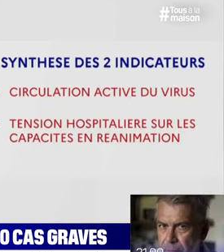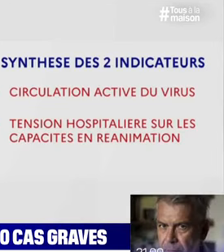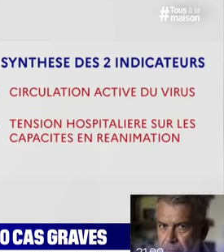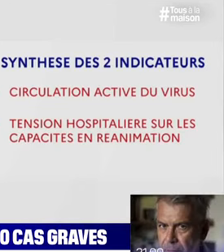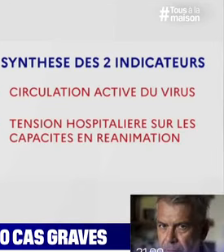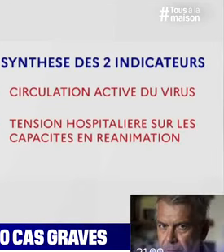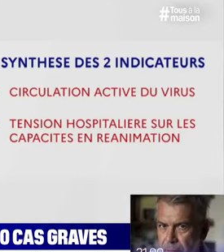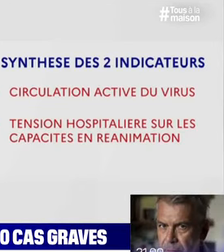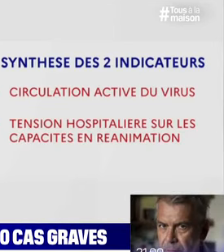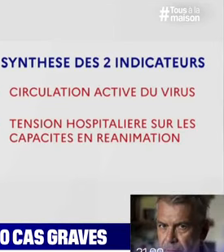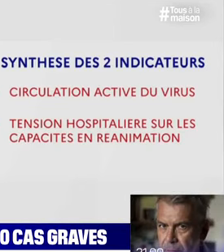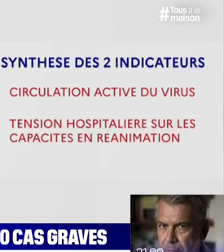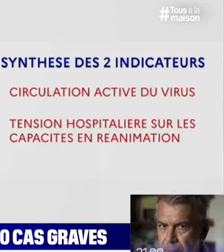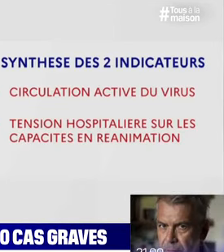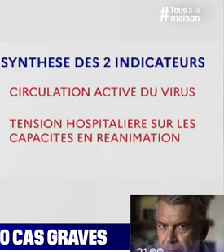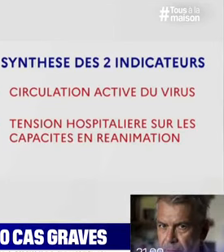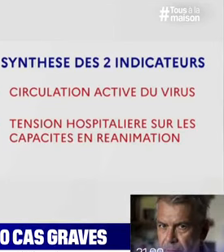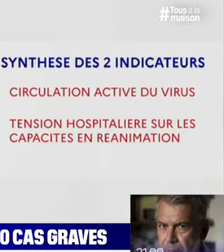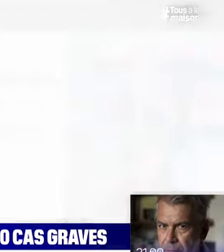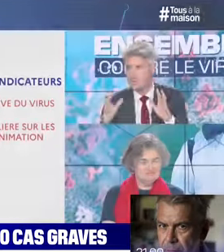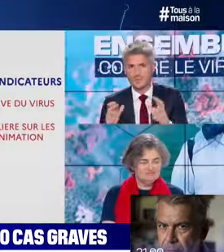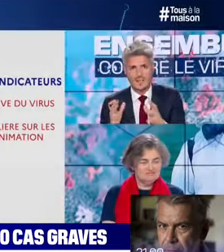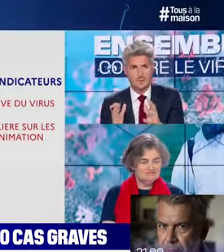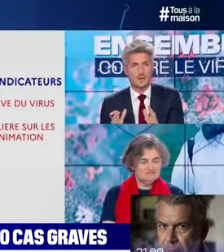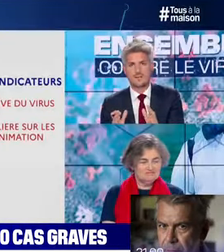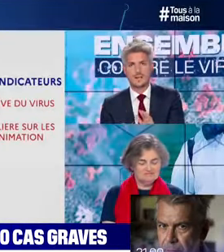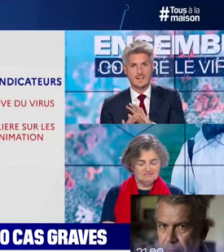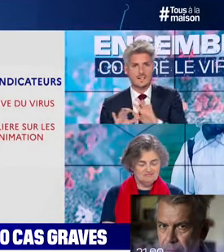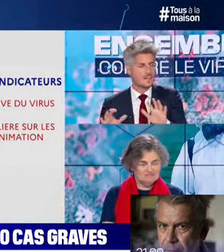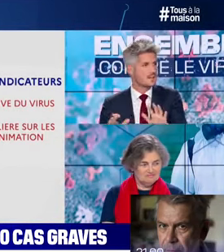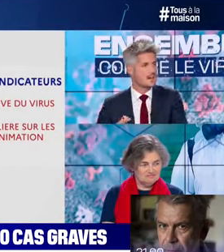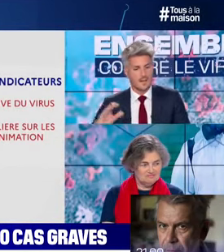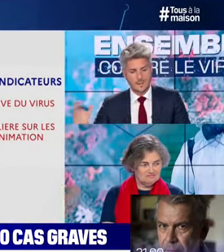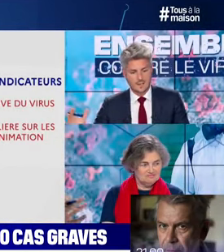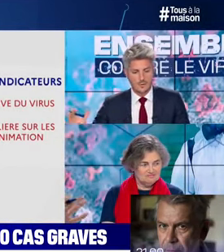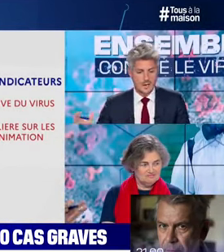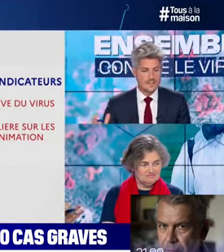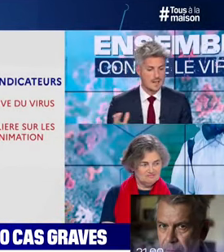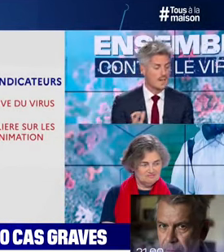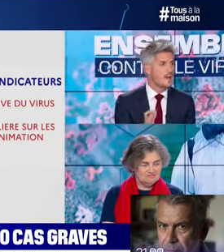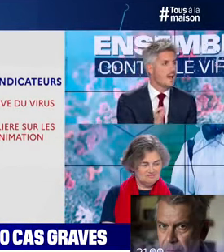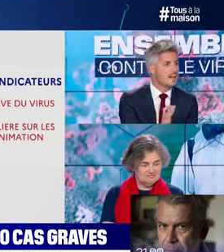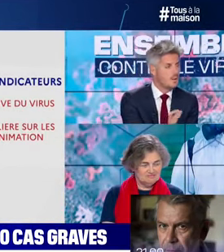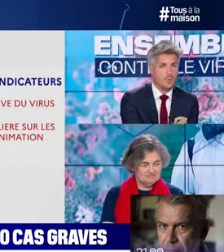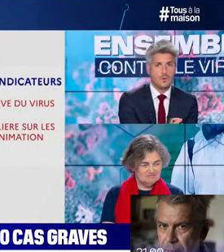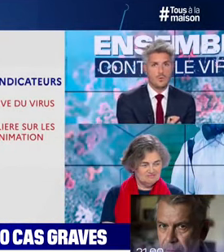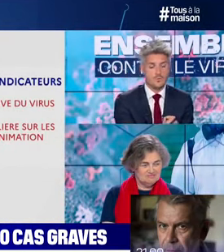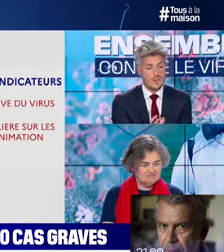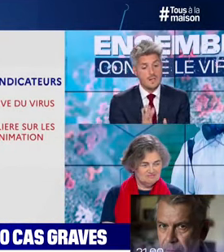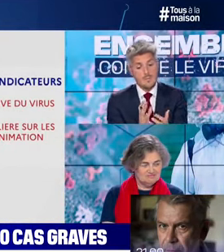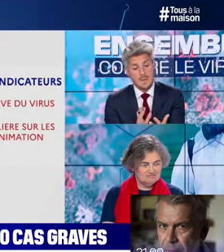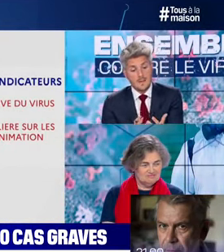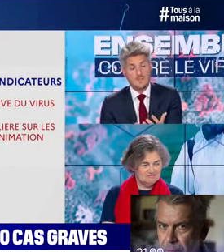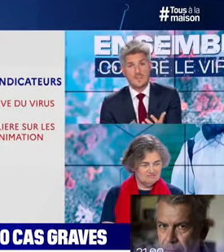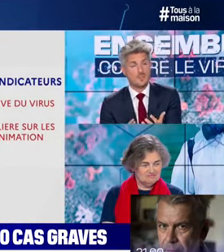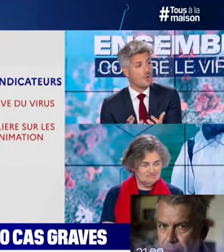voit clairement qu'il y a eu une vague. Si des gens auraient pu avoir des doutes sur la question de la vague, là c'est très très clair, elle est partie de l'Est. Elle a déroulé le long du